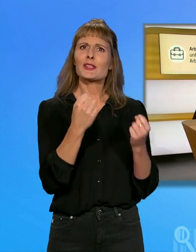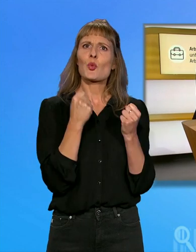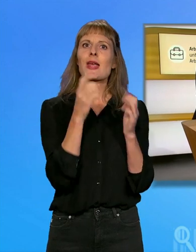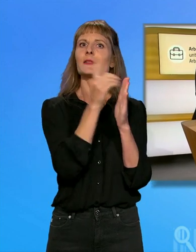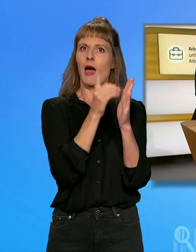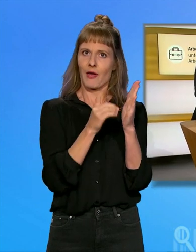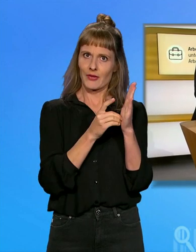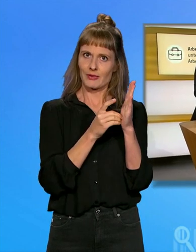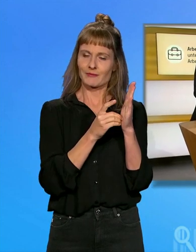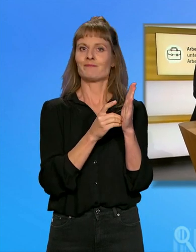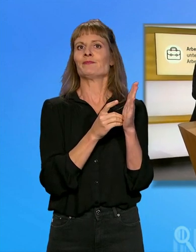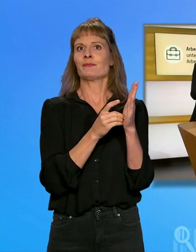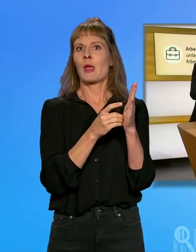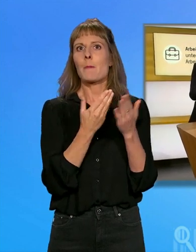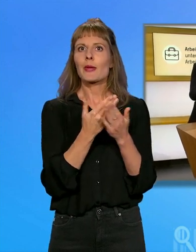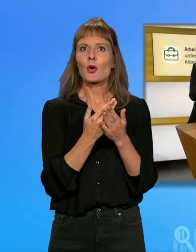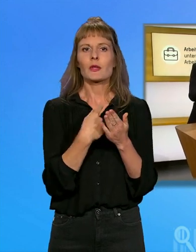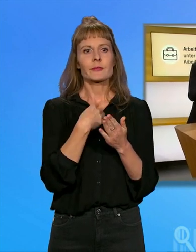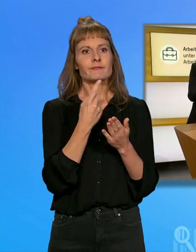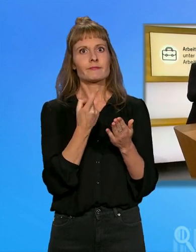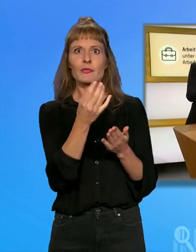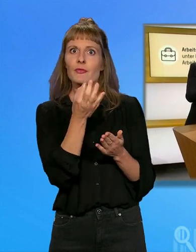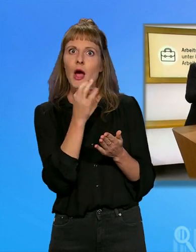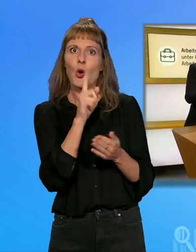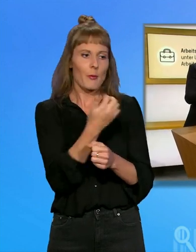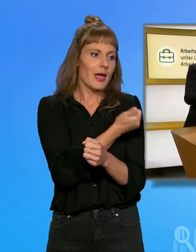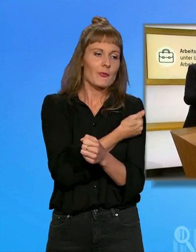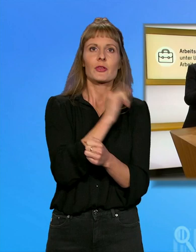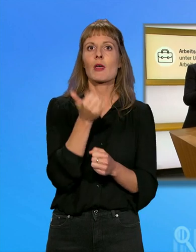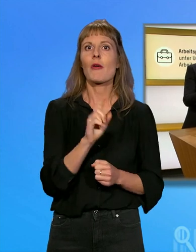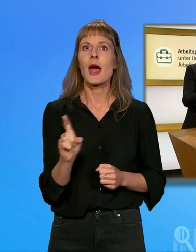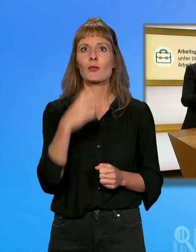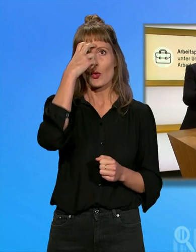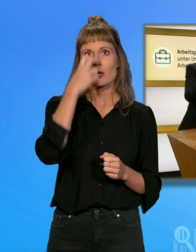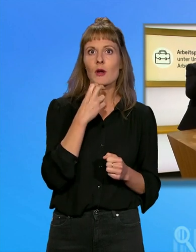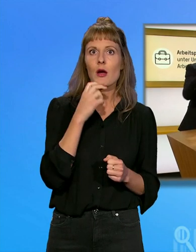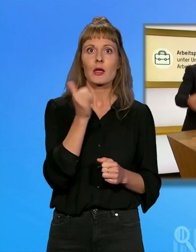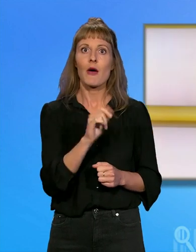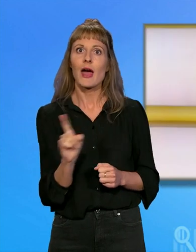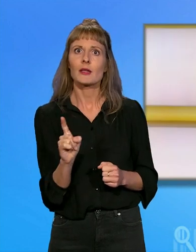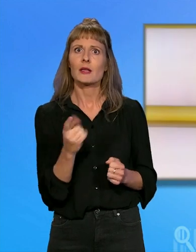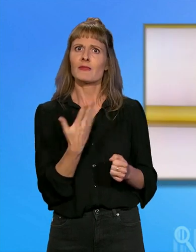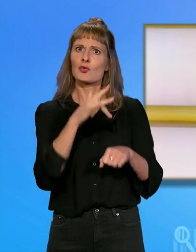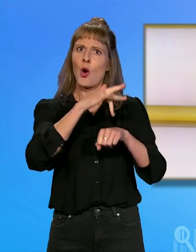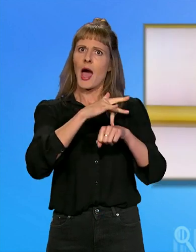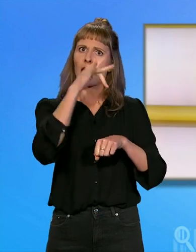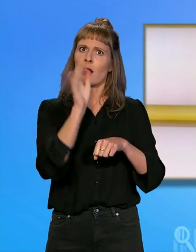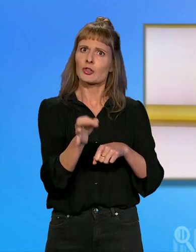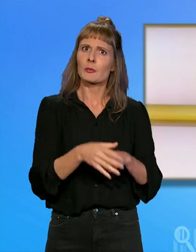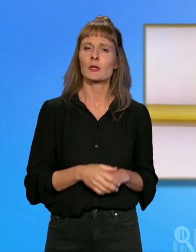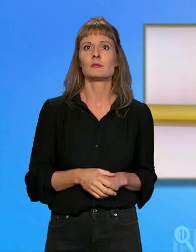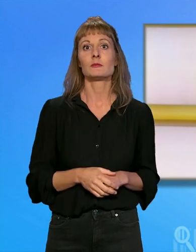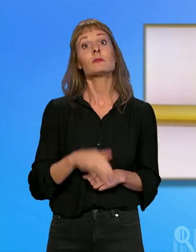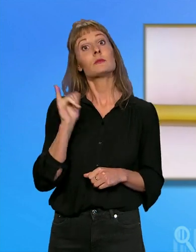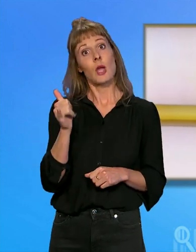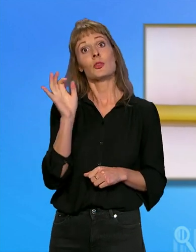geht es ja. Also es geht darum, bin ich geimpft oder nicht, bin ich krank gewesen oder nicht. Das sind heikle Daten, die gibt man nicht einfach so raus. Das sind ganz